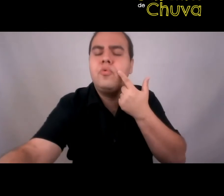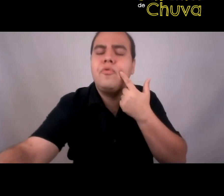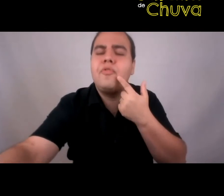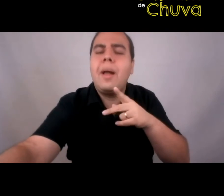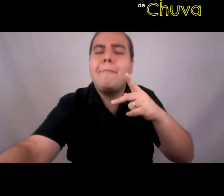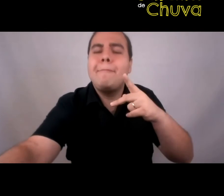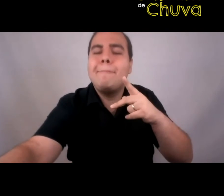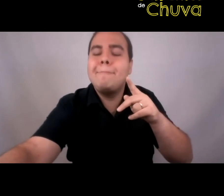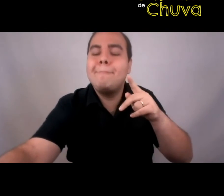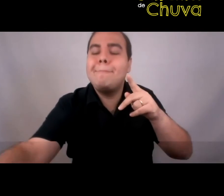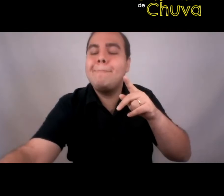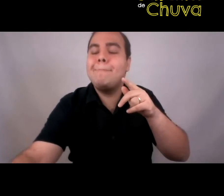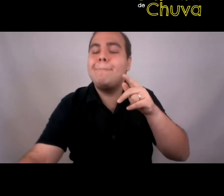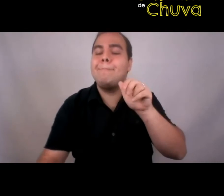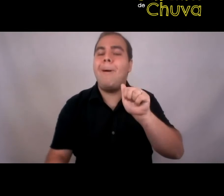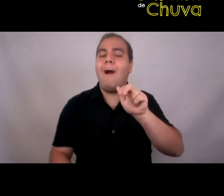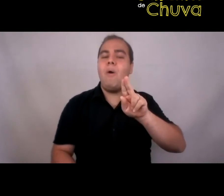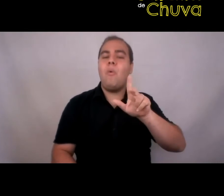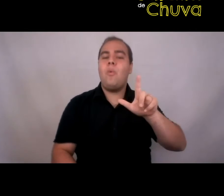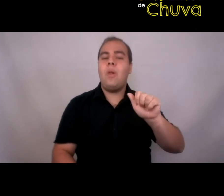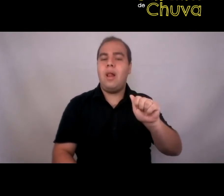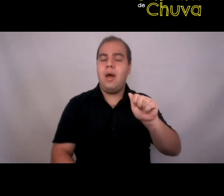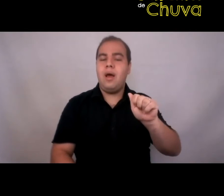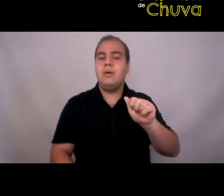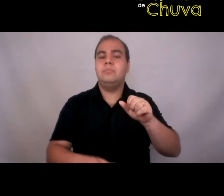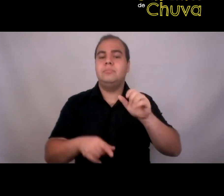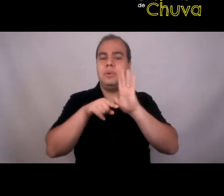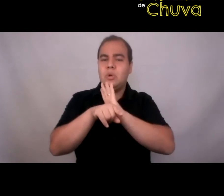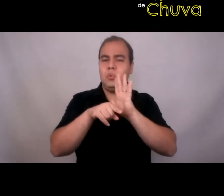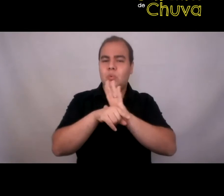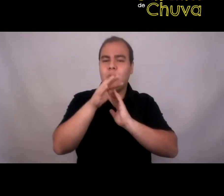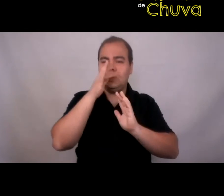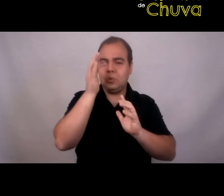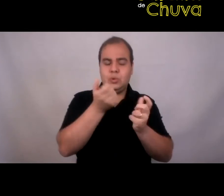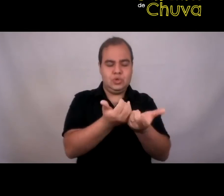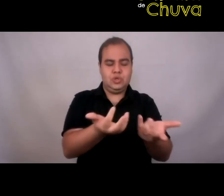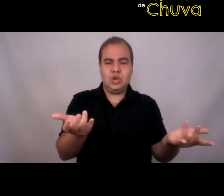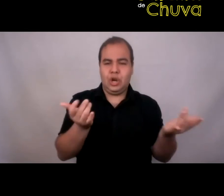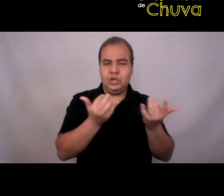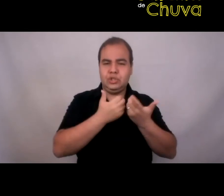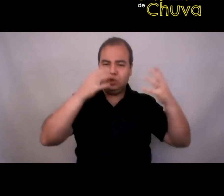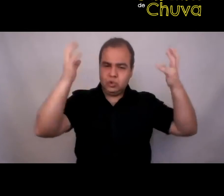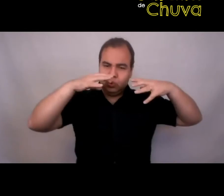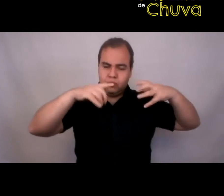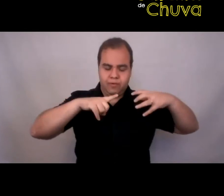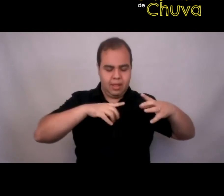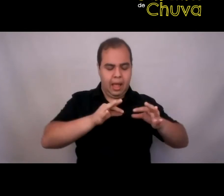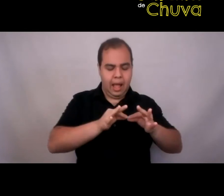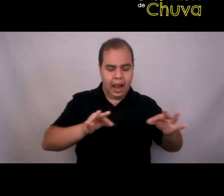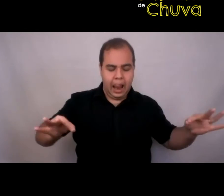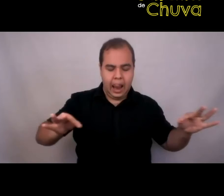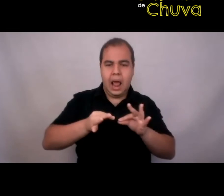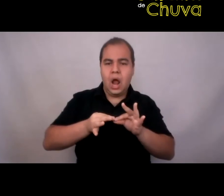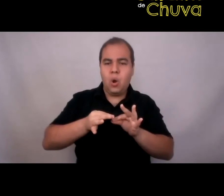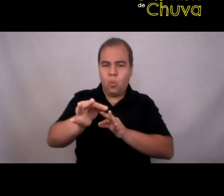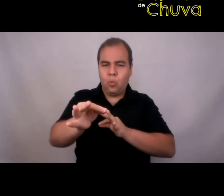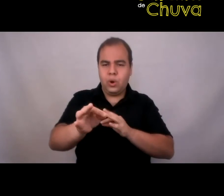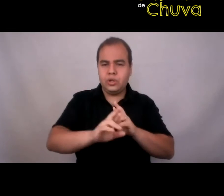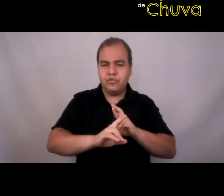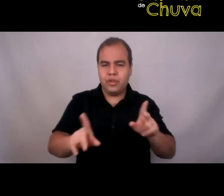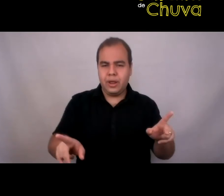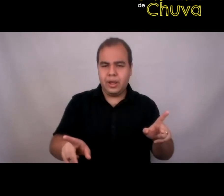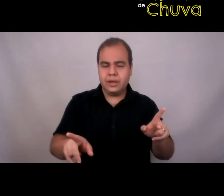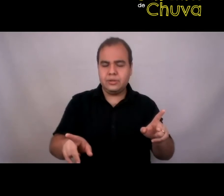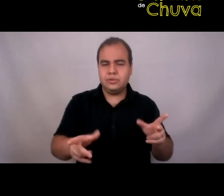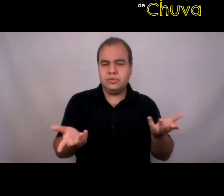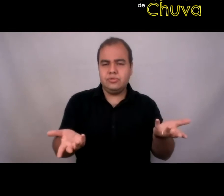Qual a largura do jardim de chuva é variado conforme a largura da calçada ou rua? Foi o Daniel Mantecon que trouxe